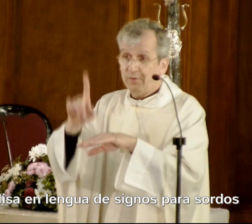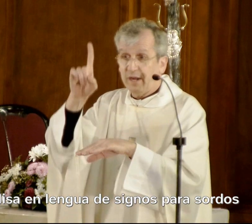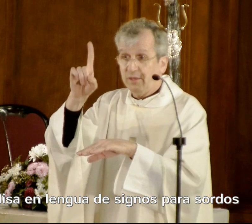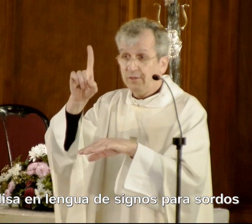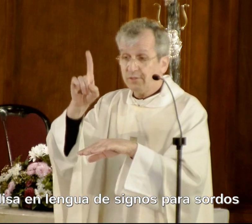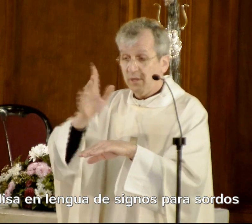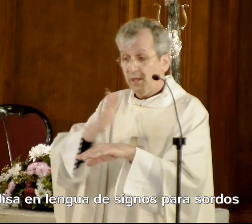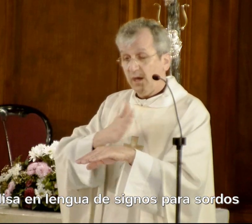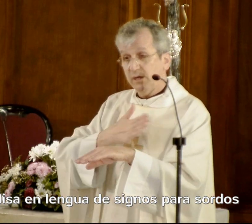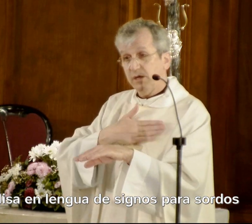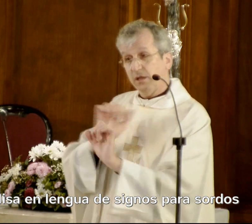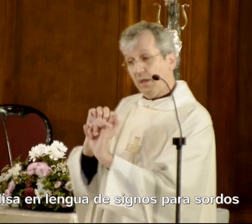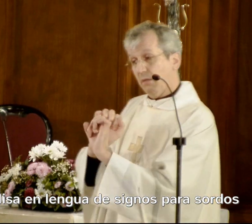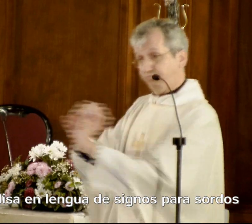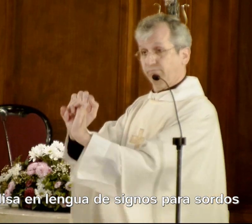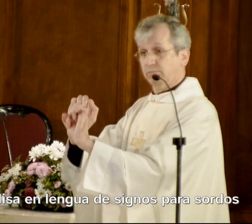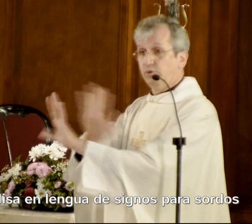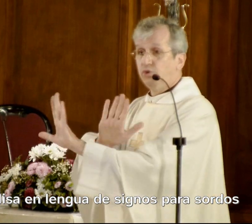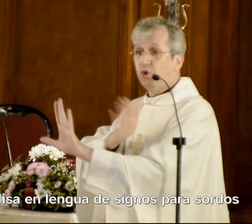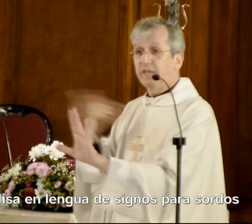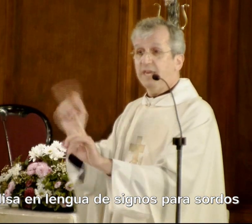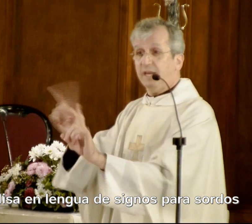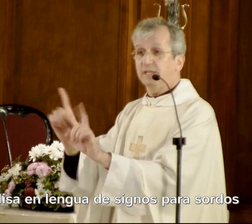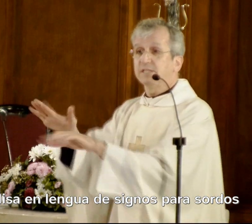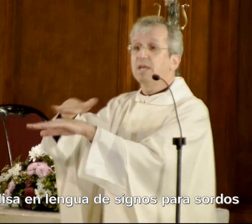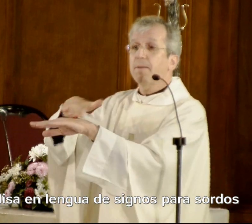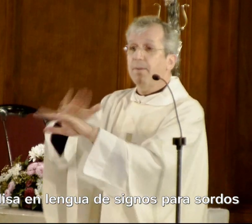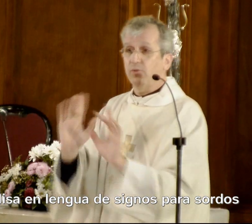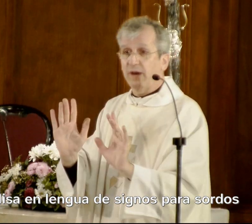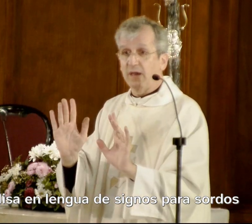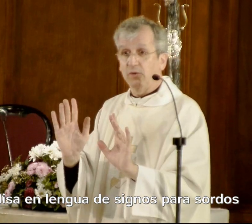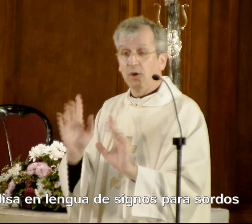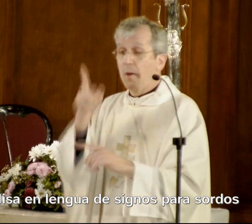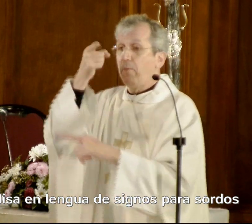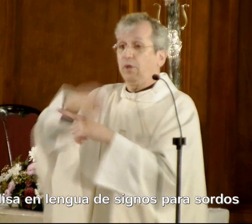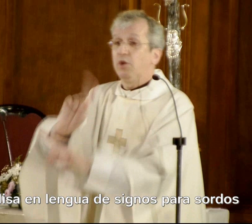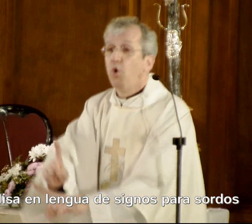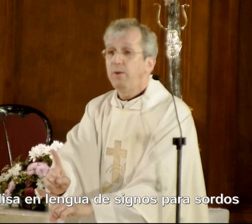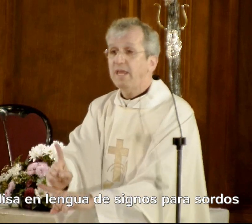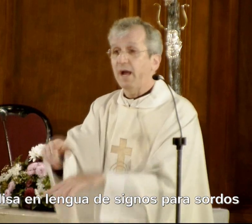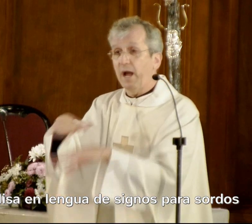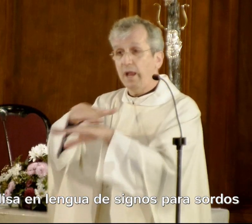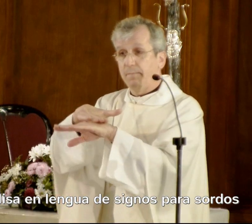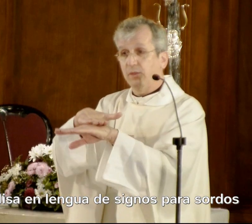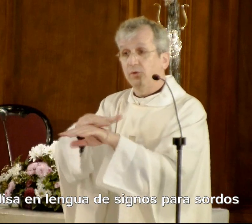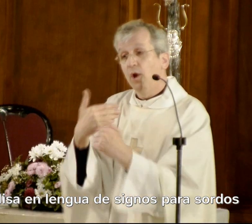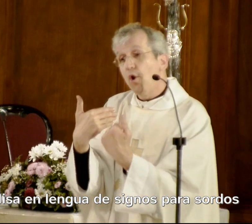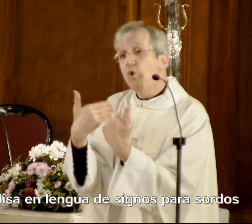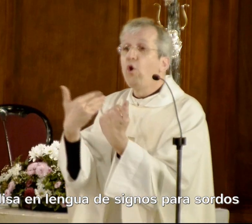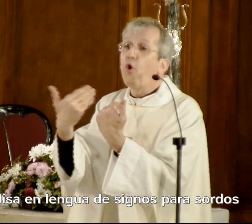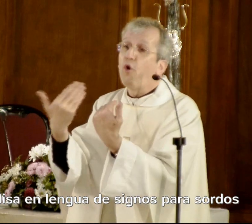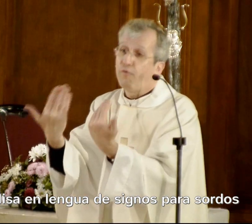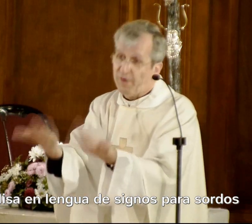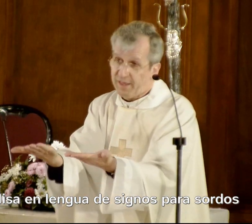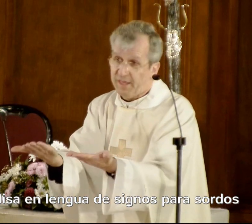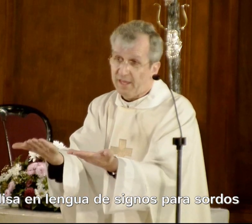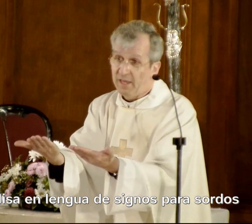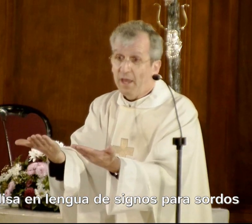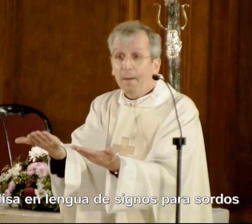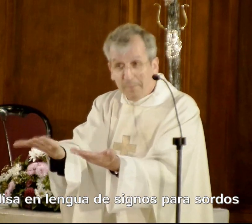perdonar Dios es el que no quiere ser perdonado, porque no obliga el perdón, lo ofrece. Pero